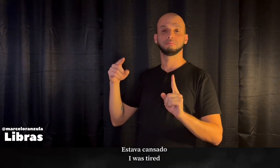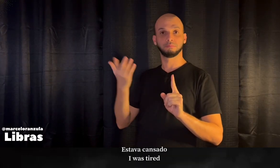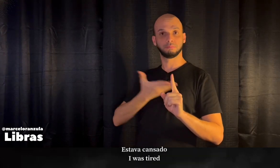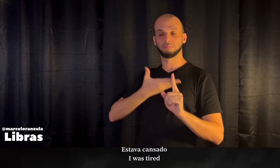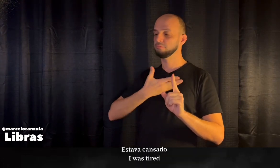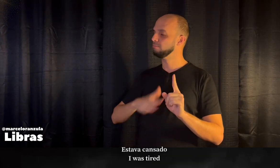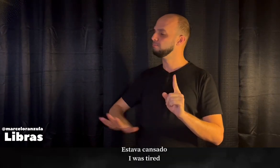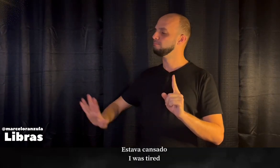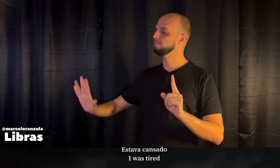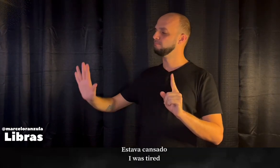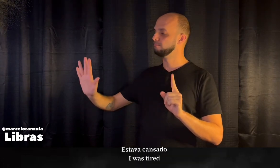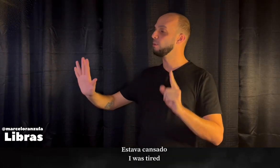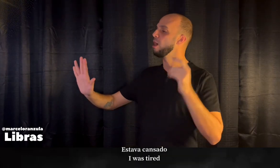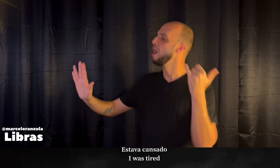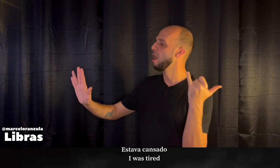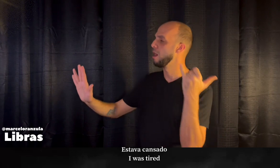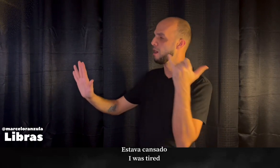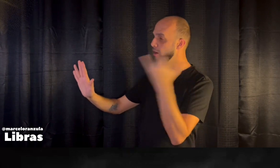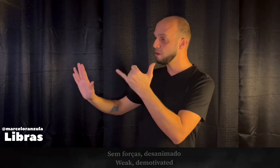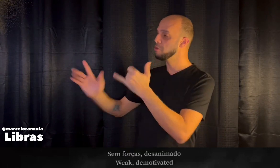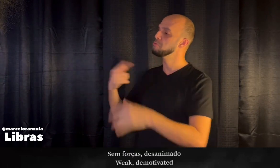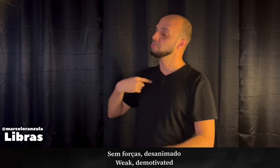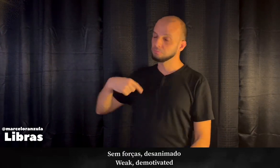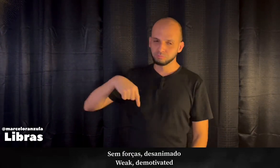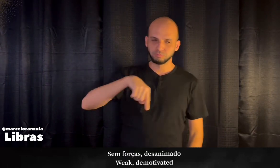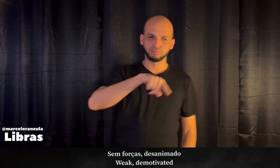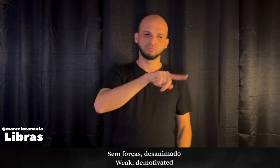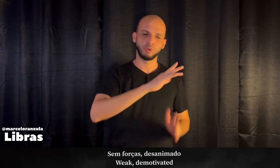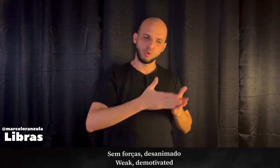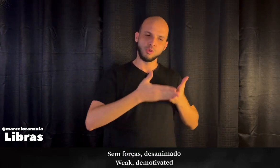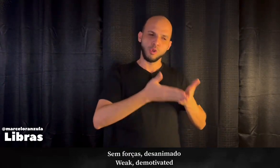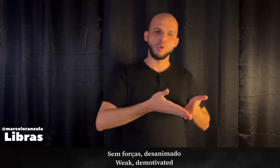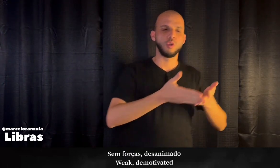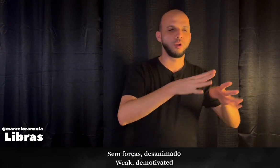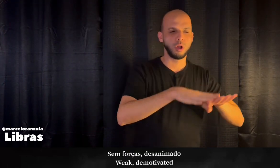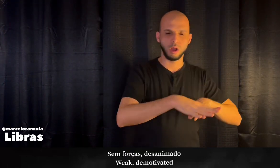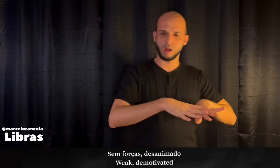cansado Sem forças, desanimado